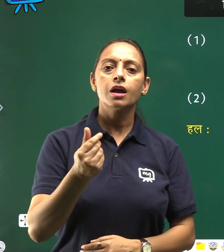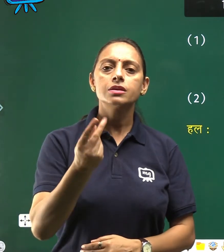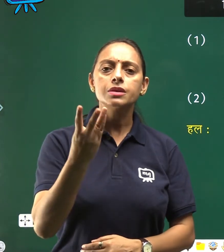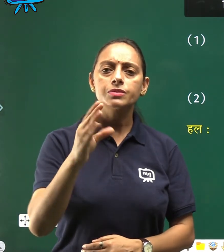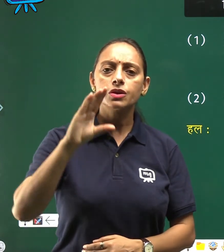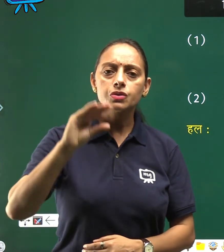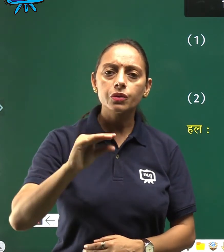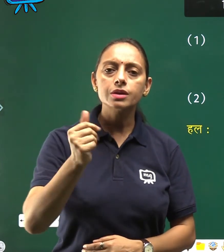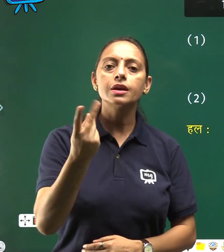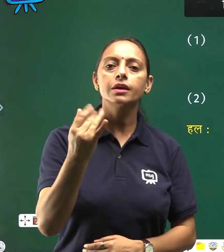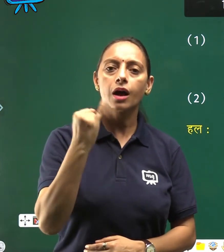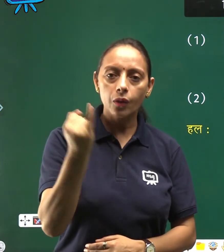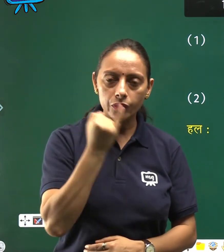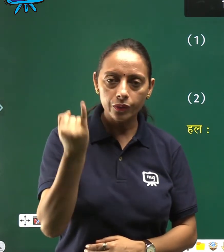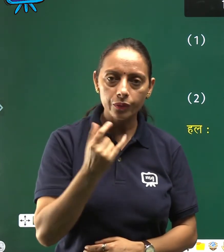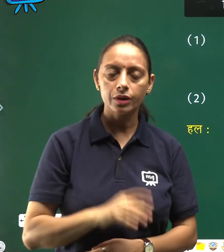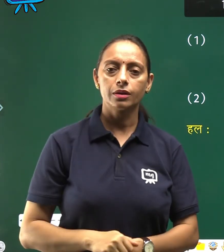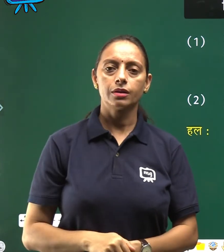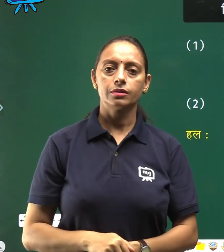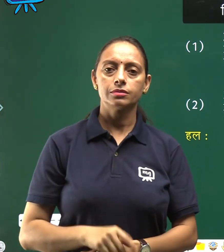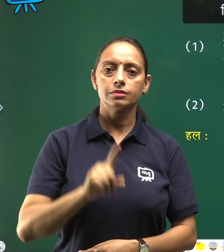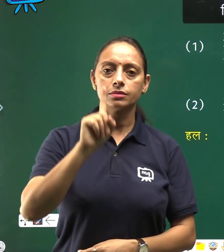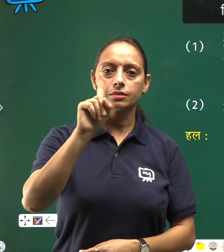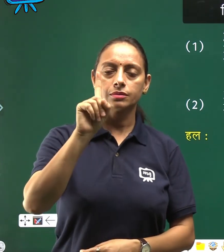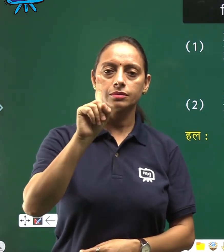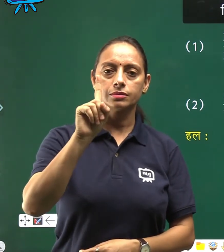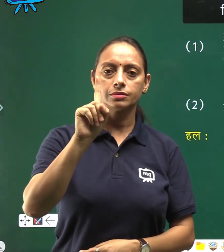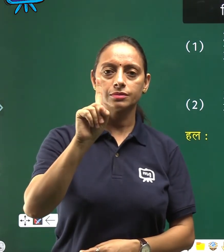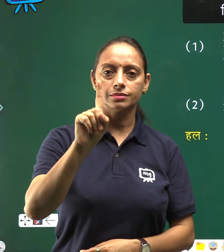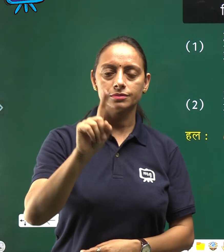है, एक बटा,